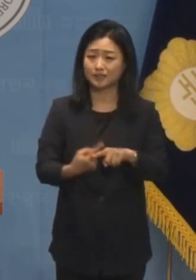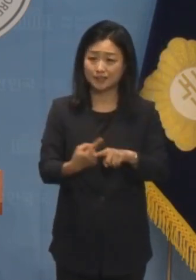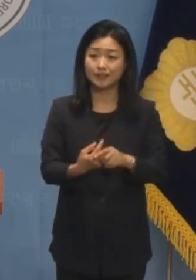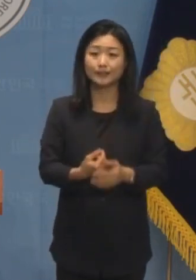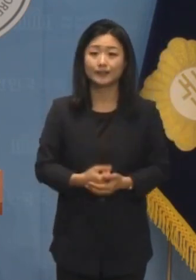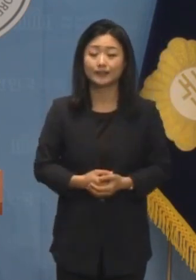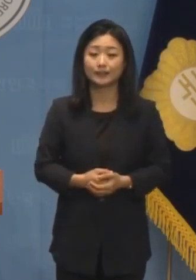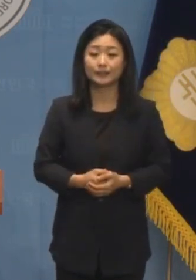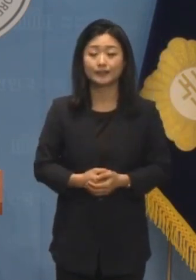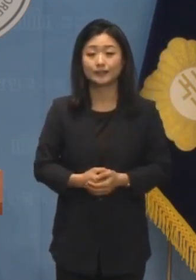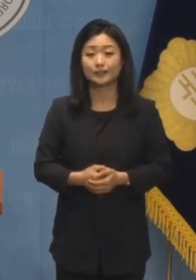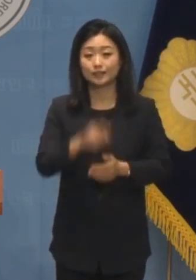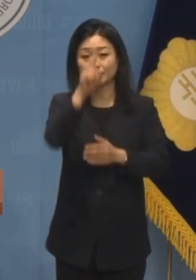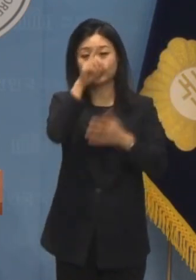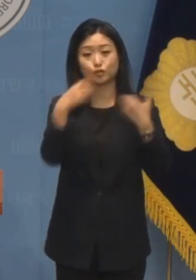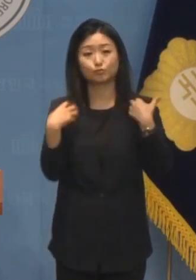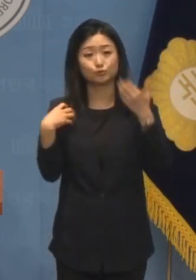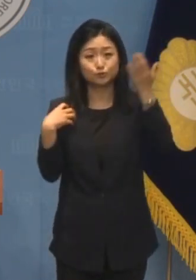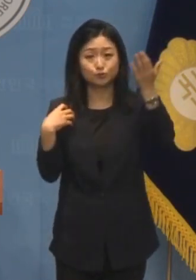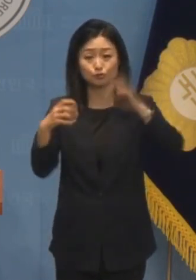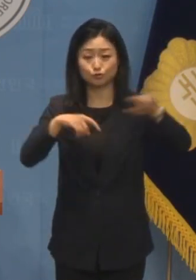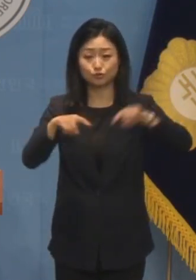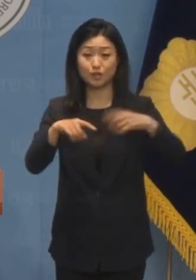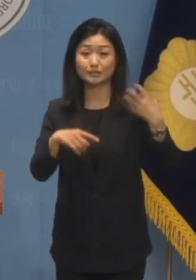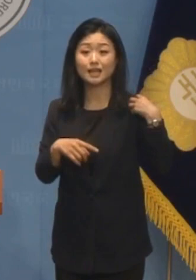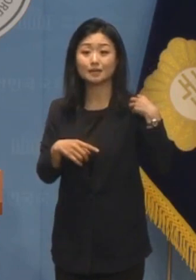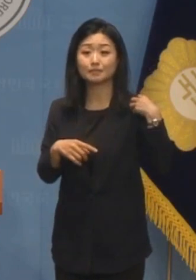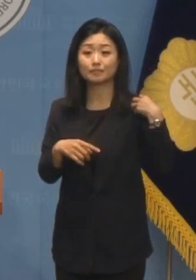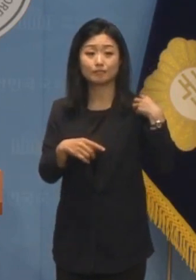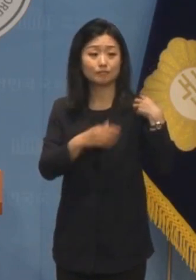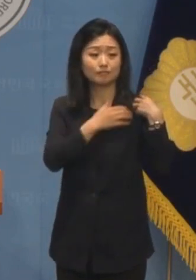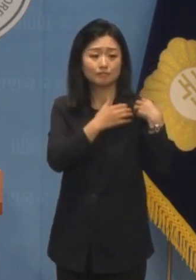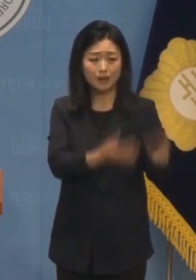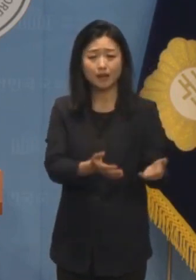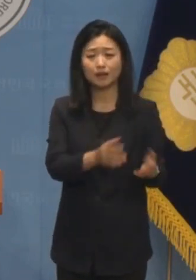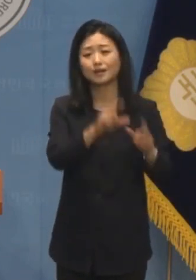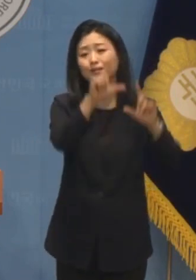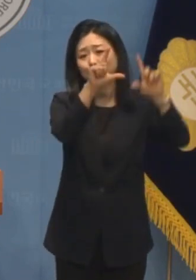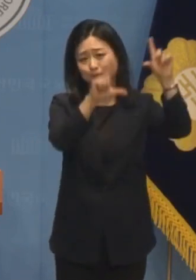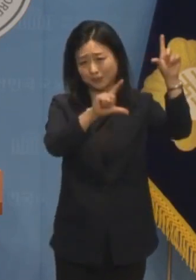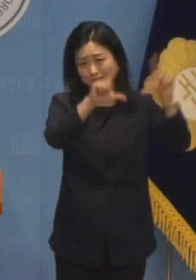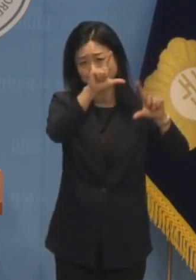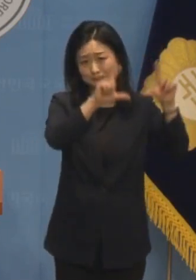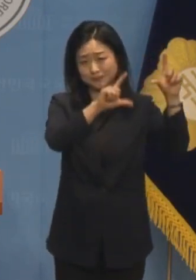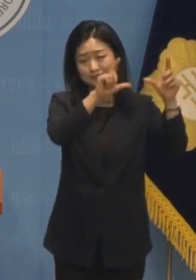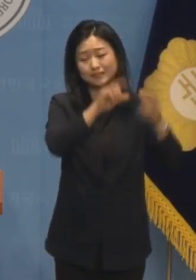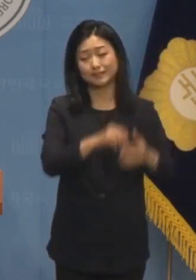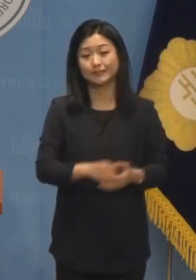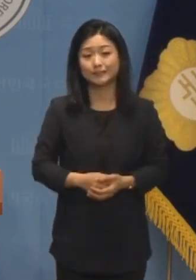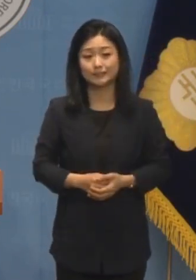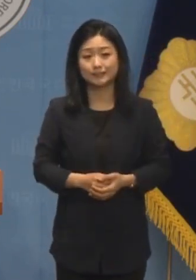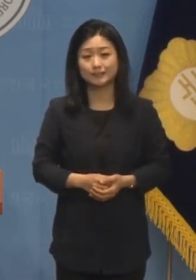절망스럽습니다 정부에서 국정 책임은 아무도 떠지 않으려는 뜨거운